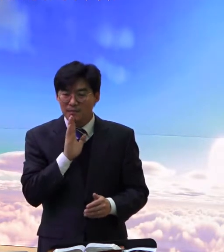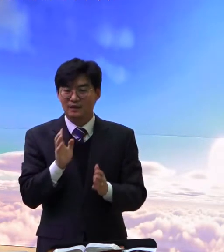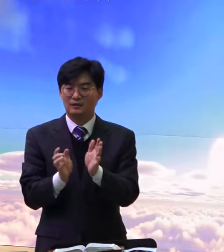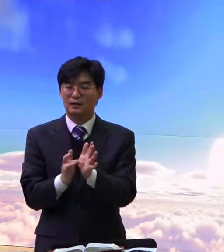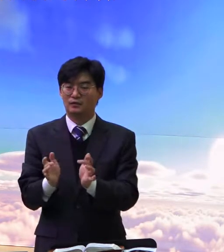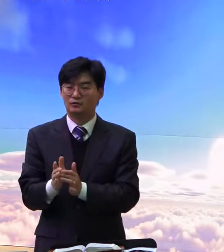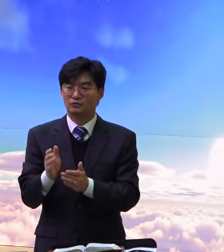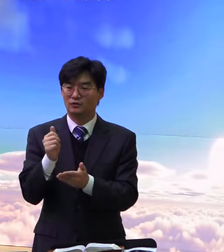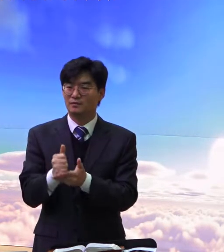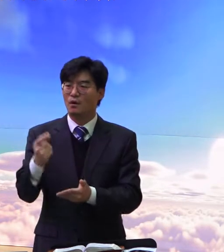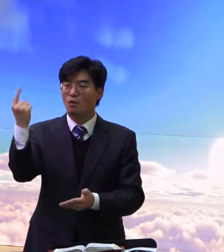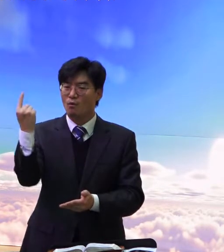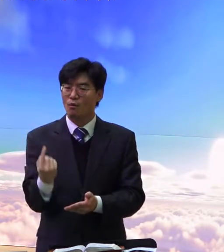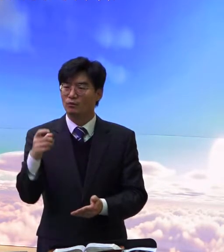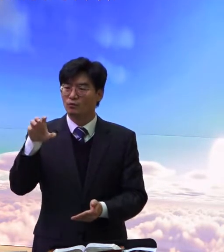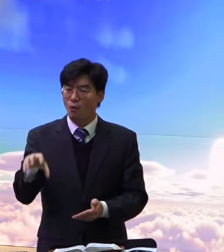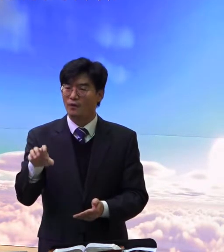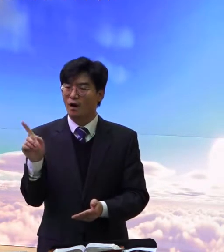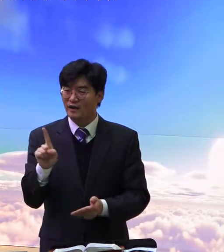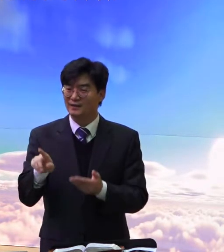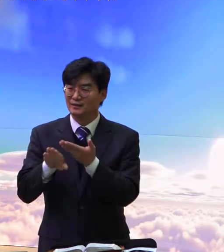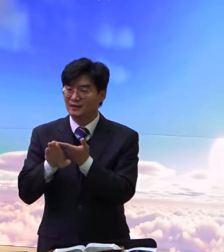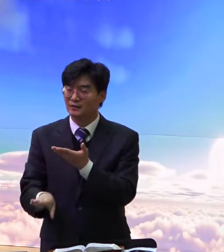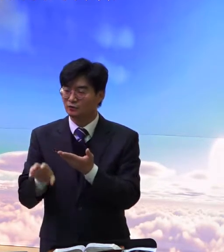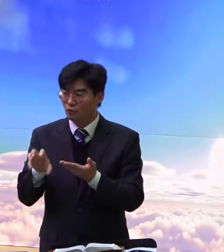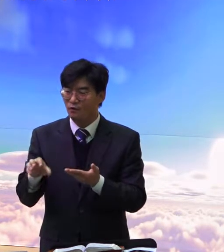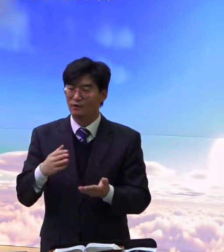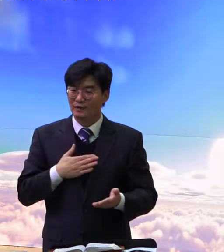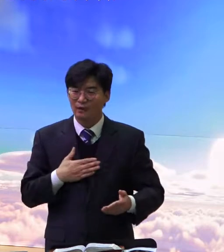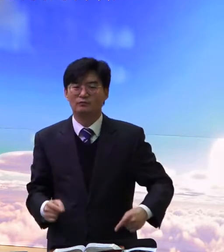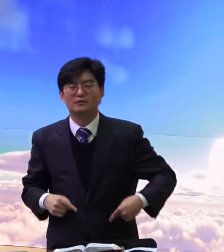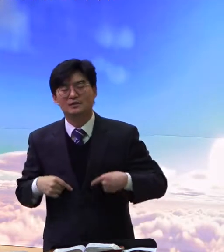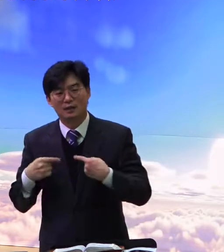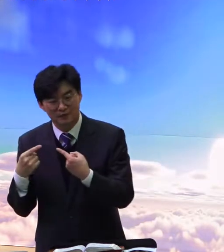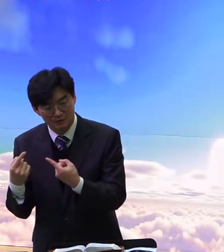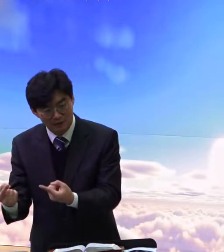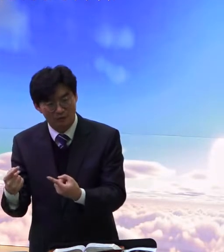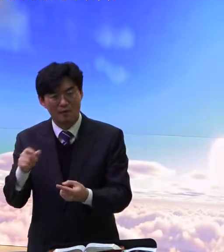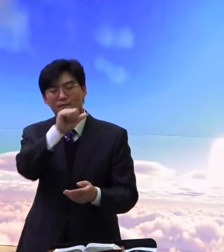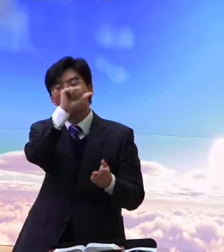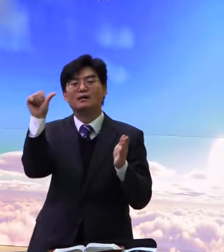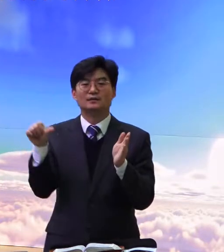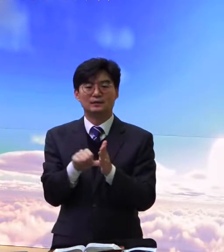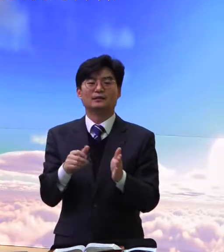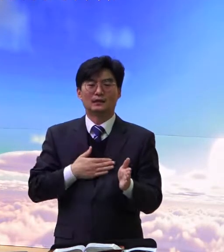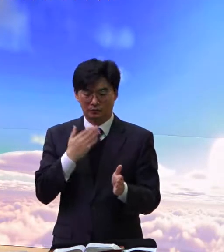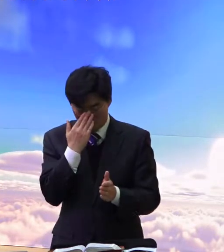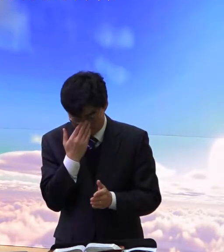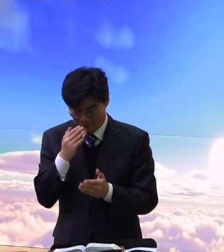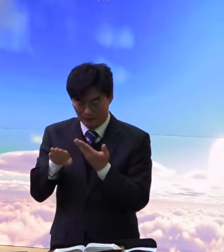겸손하고 낮은 마음이 되어서 예수님과 남은 평생을 사랑하게 되기를 주님의 이름으로 축복합니다.